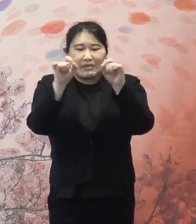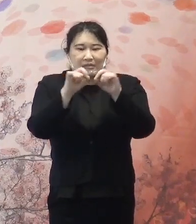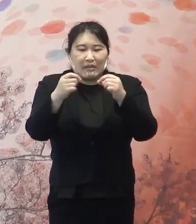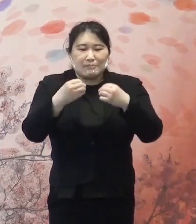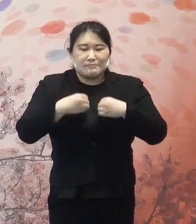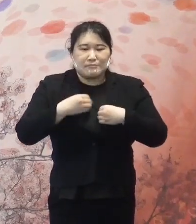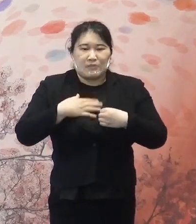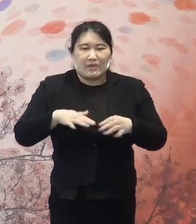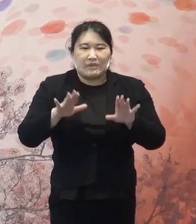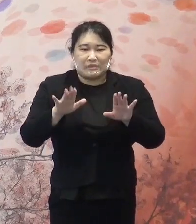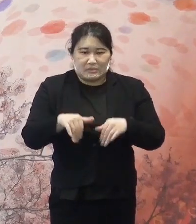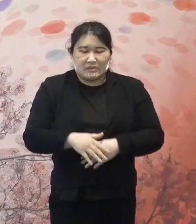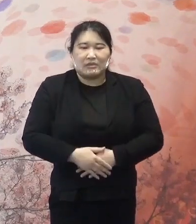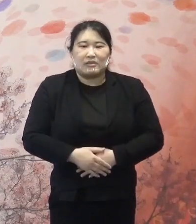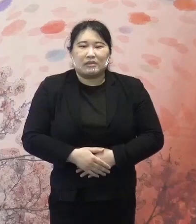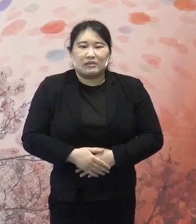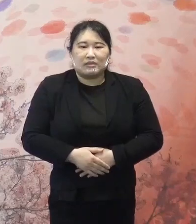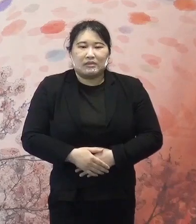認した方であります。